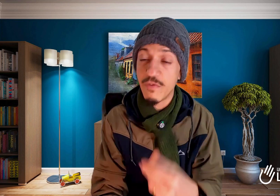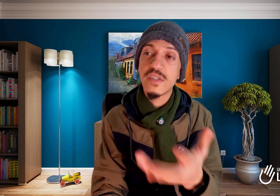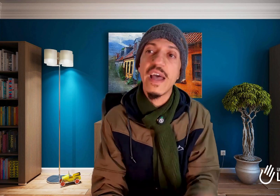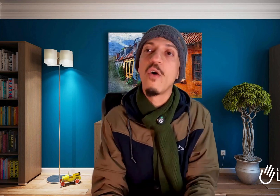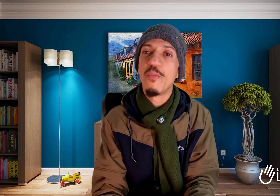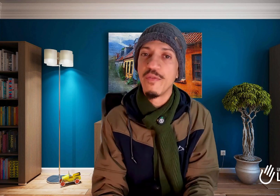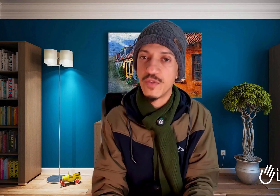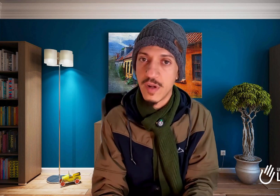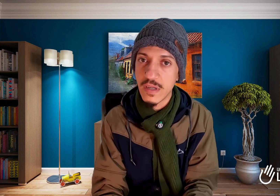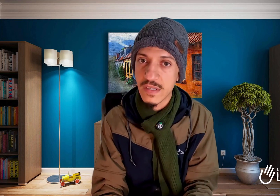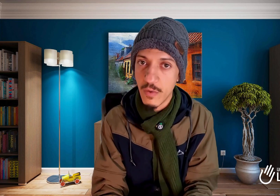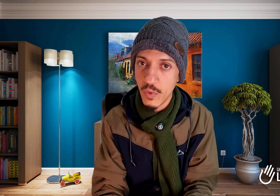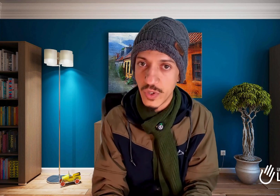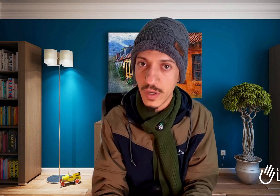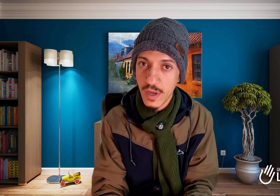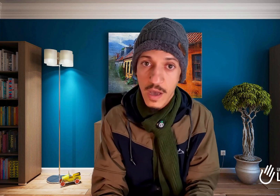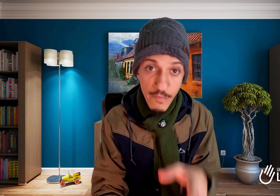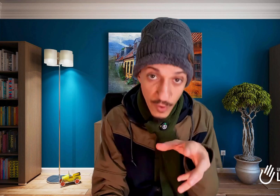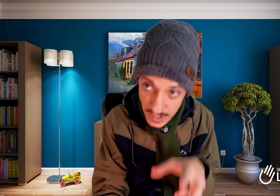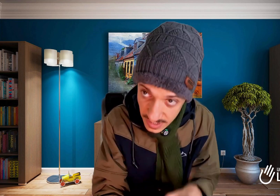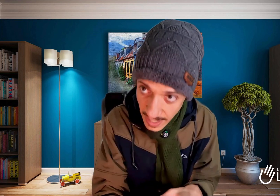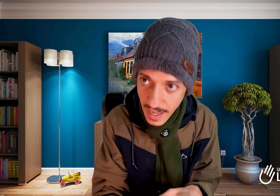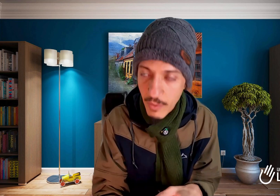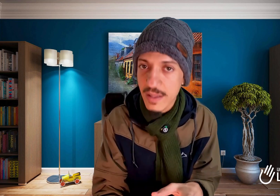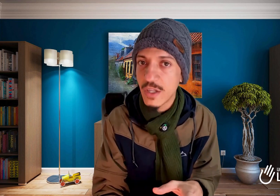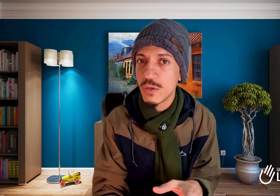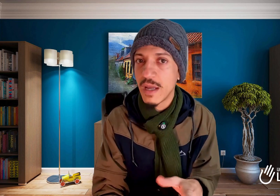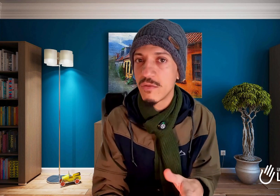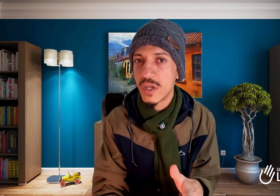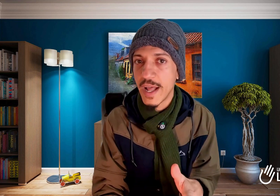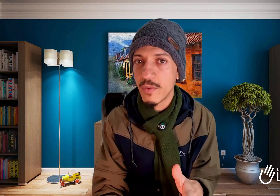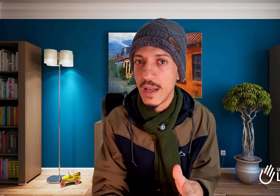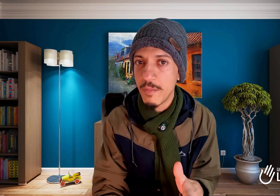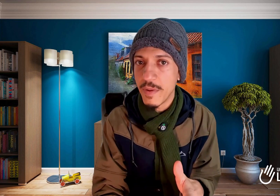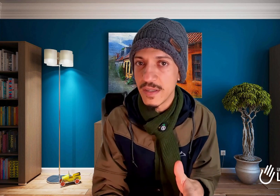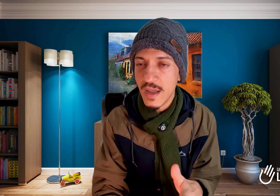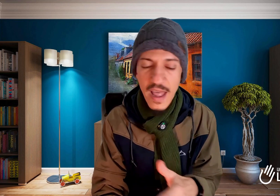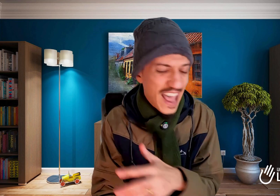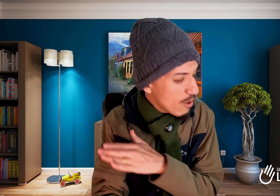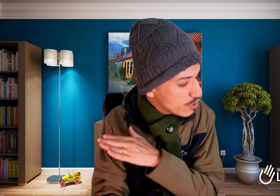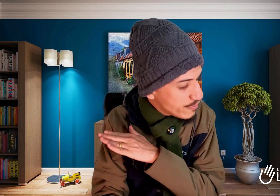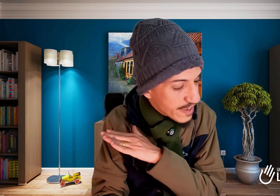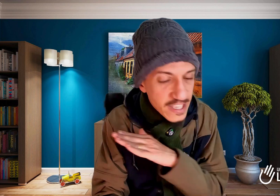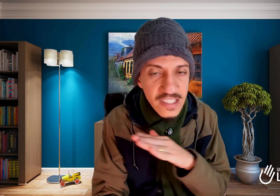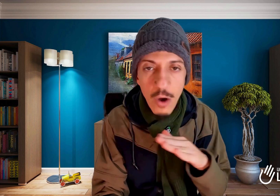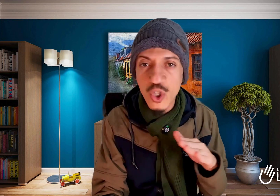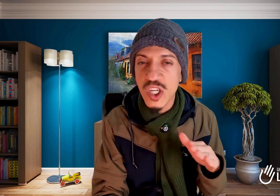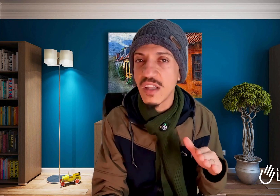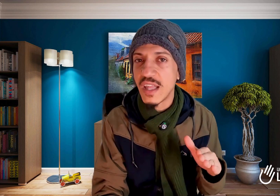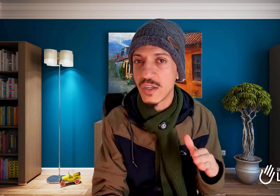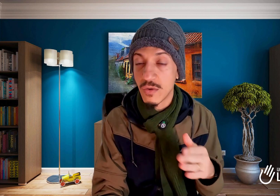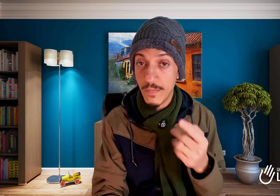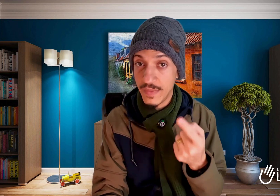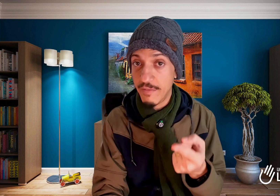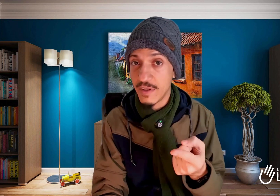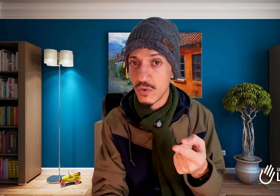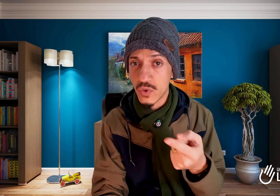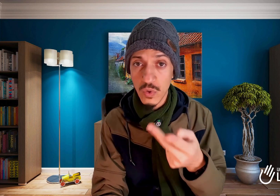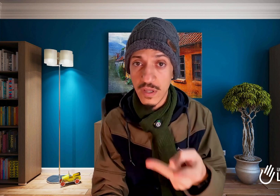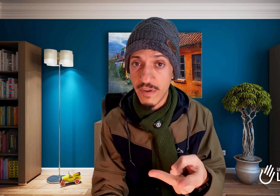é o profissional da saúde, você dar o atendimento direto em Libras é um diferencial gigantesco na vida do surdo, na família